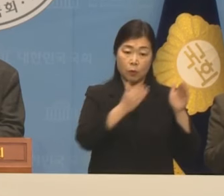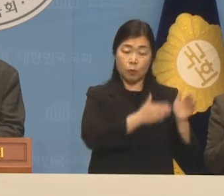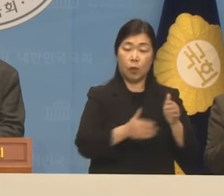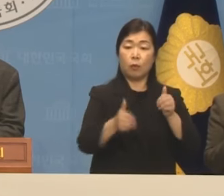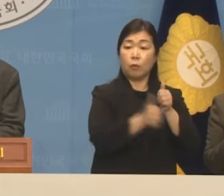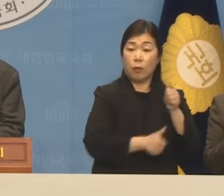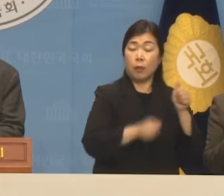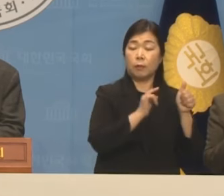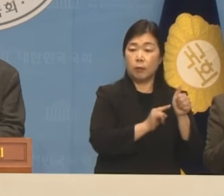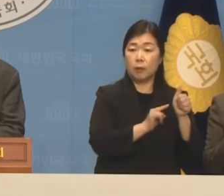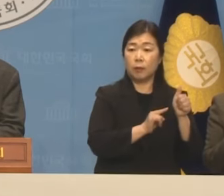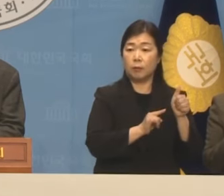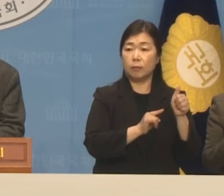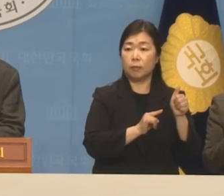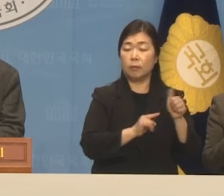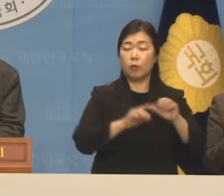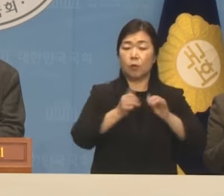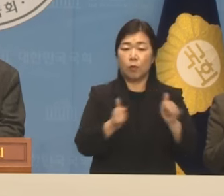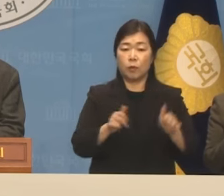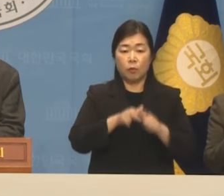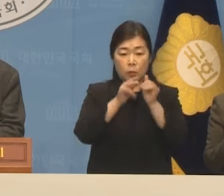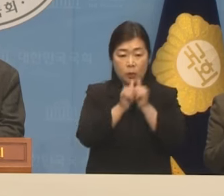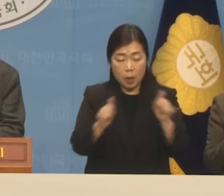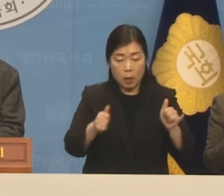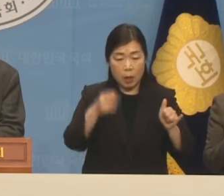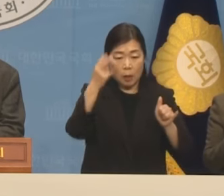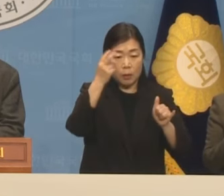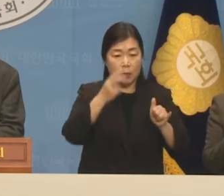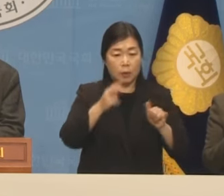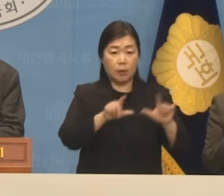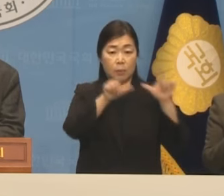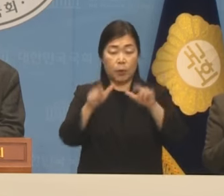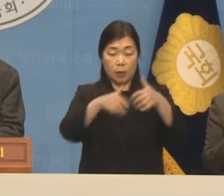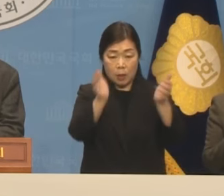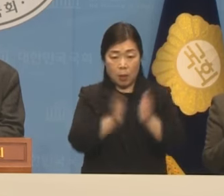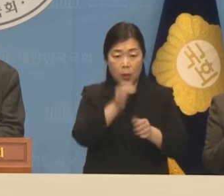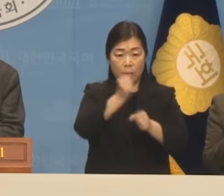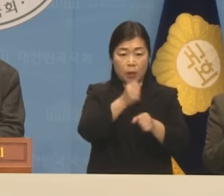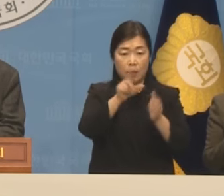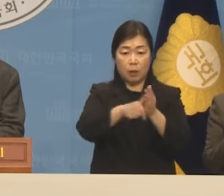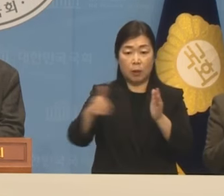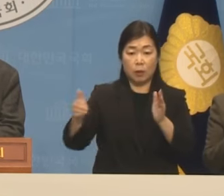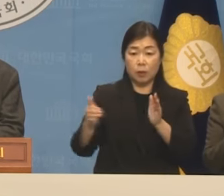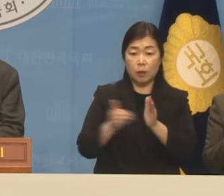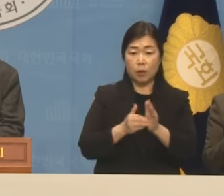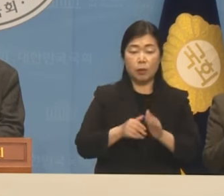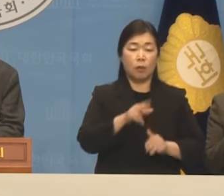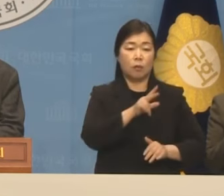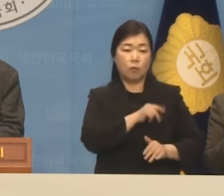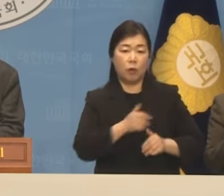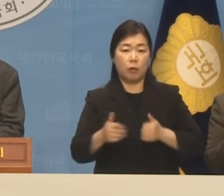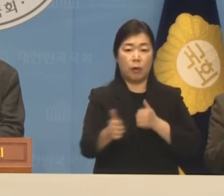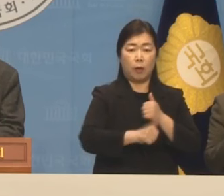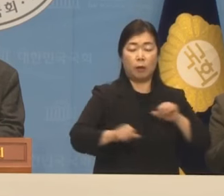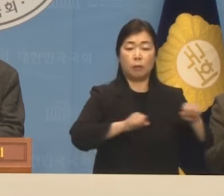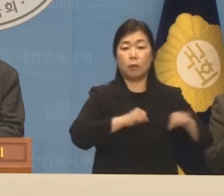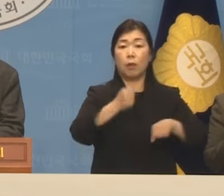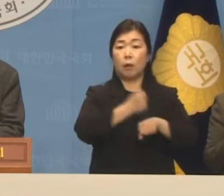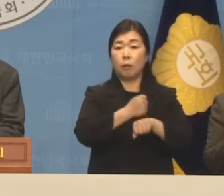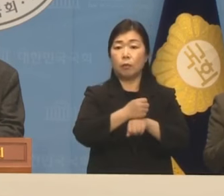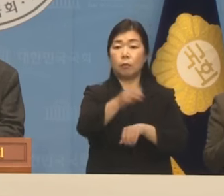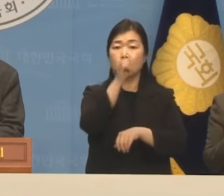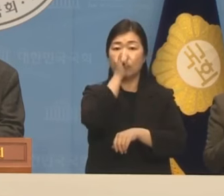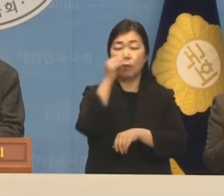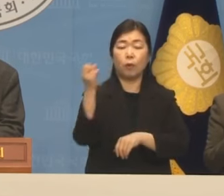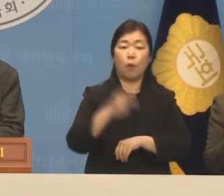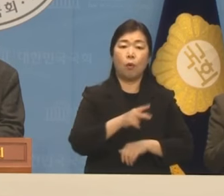준비위원회는 국민후보 심사위가 구성되기까지 위원회의 위상과 역할,